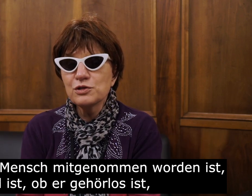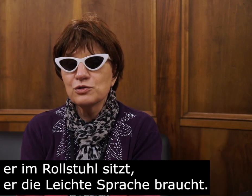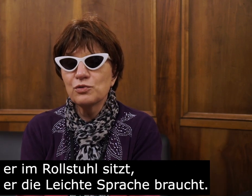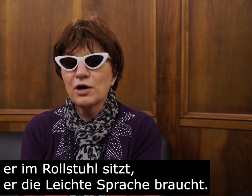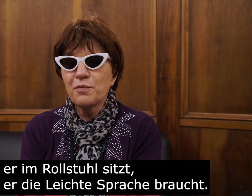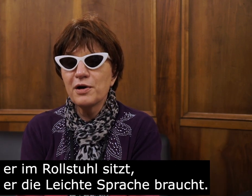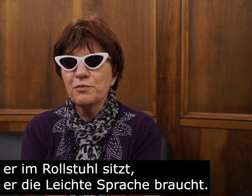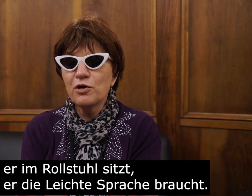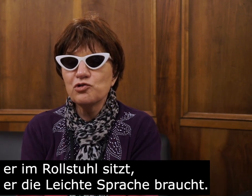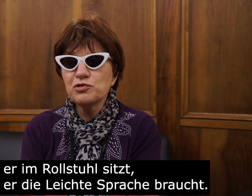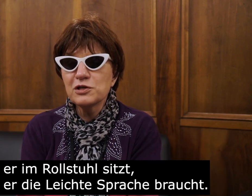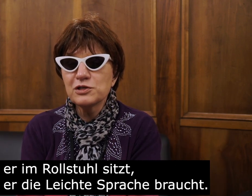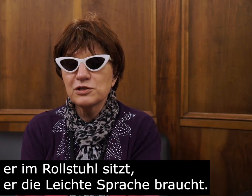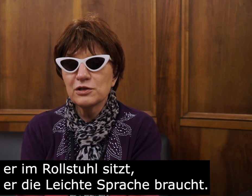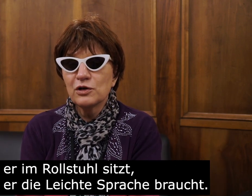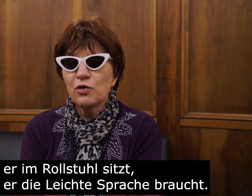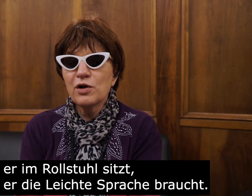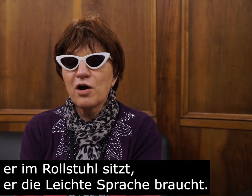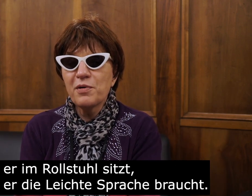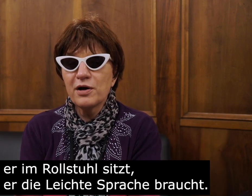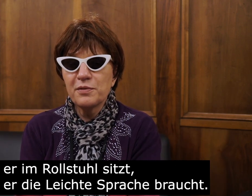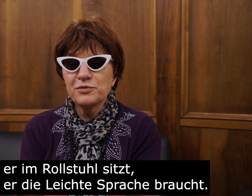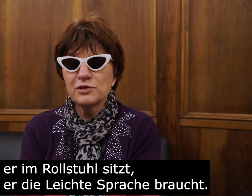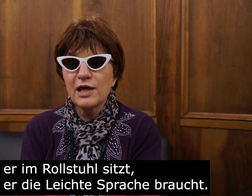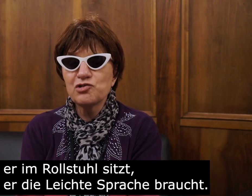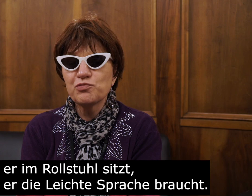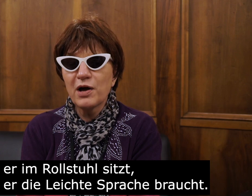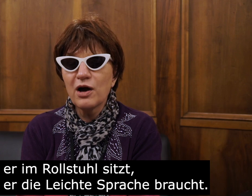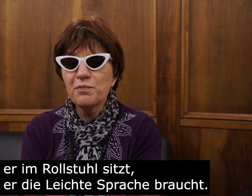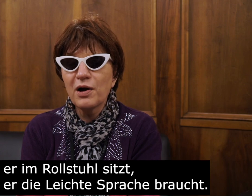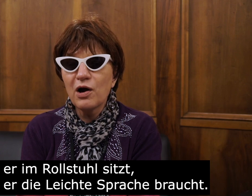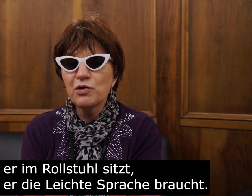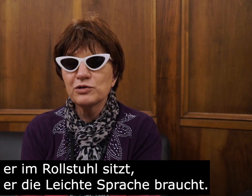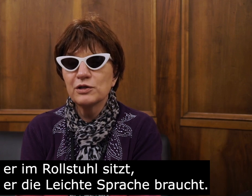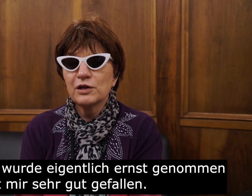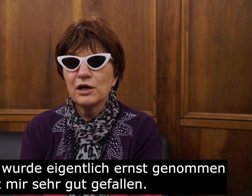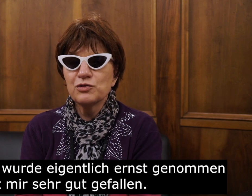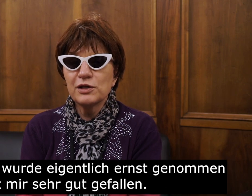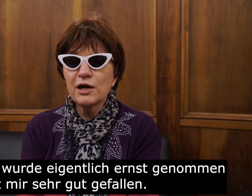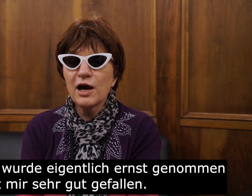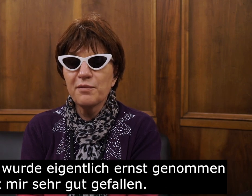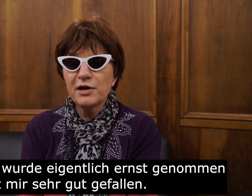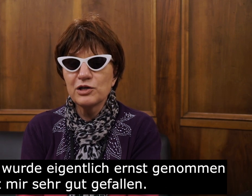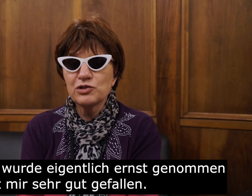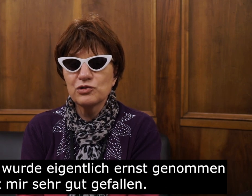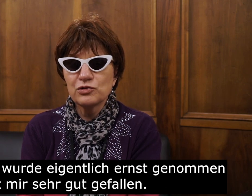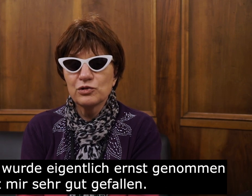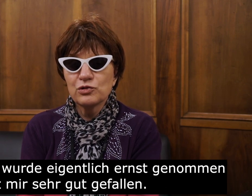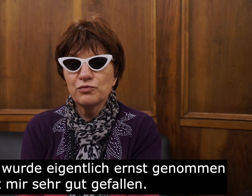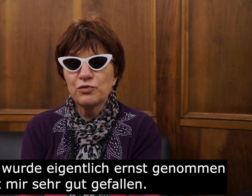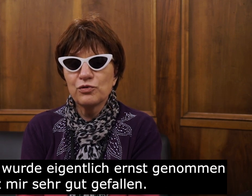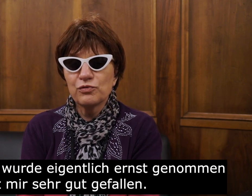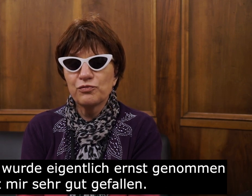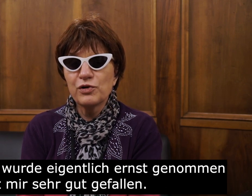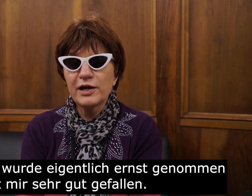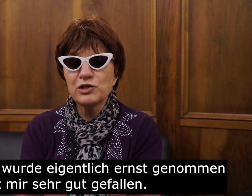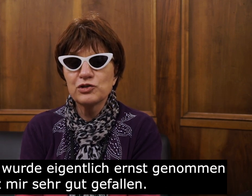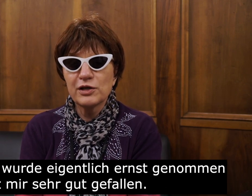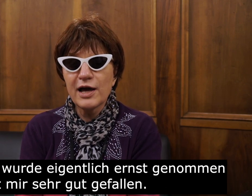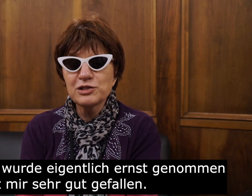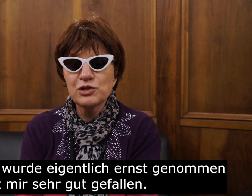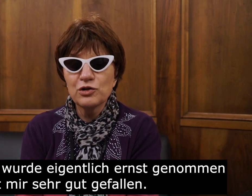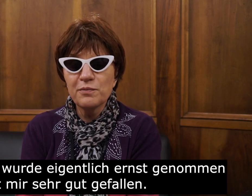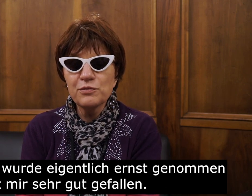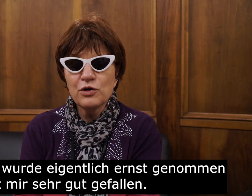gehörlos ist oder ob er im Rollstuhl sitzt oder ob er die gleiche Sprache braucht. Also jeder kam eigentlich, wurde